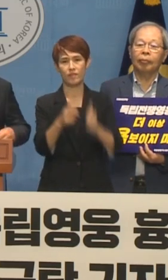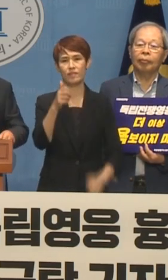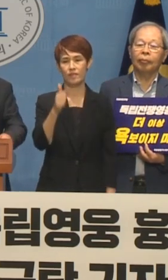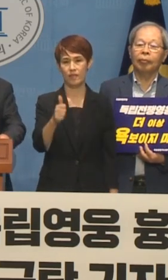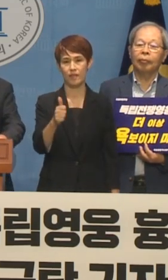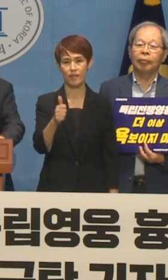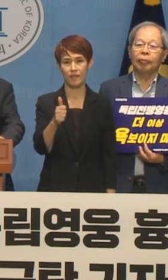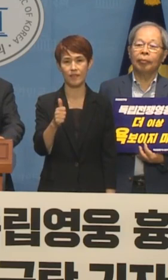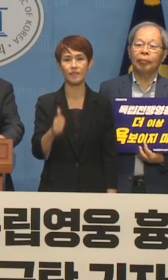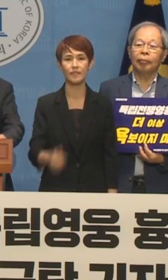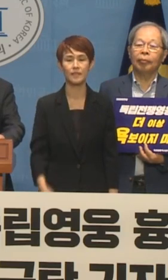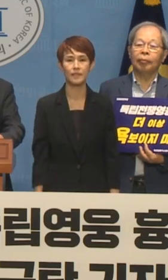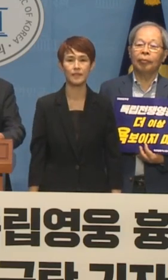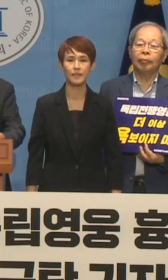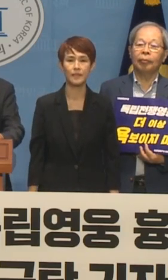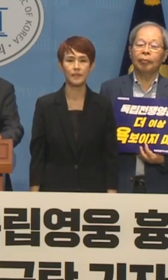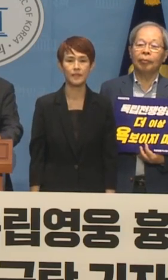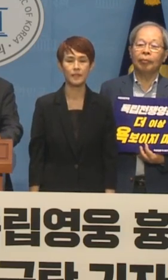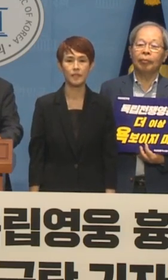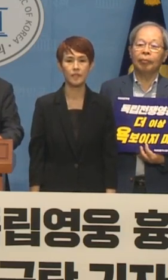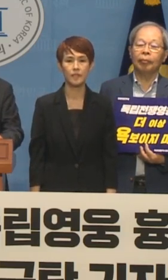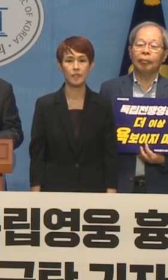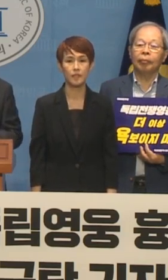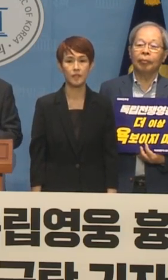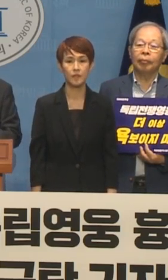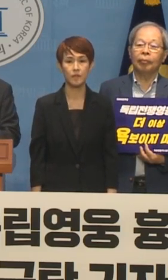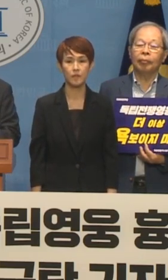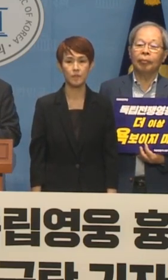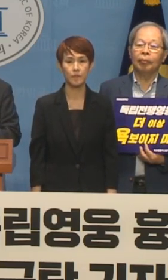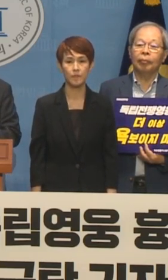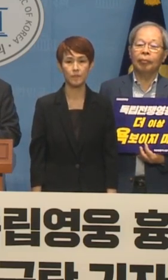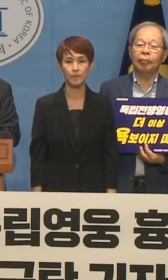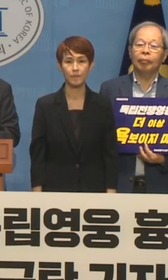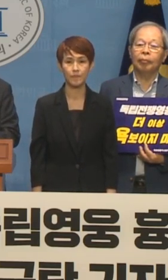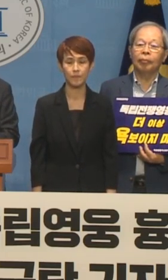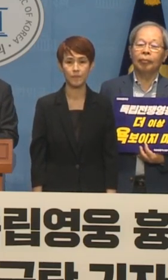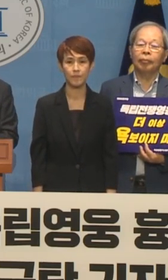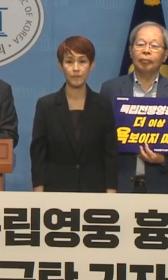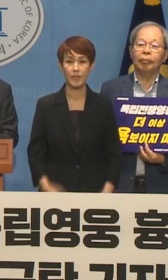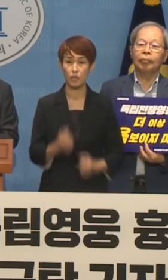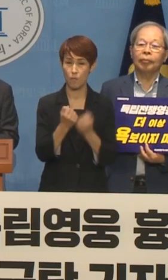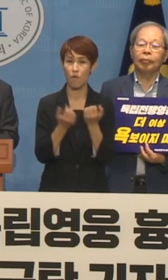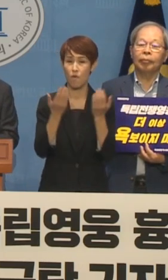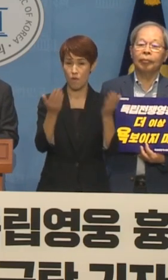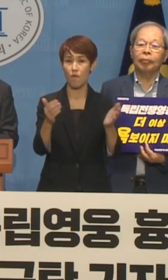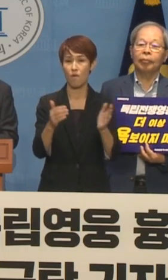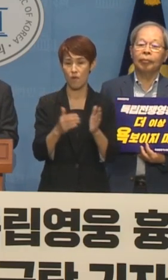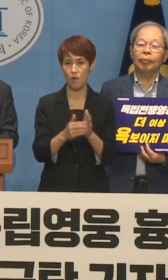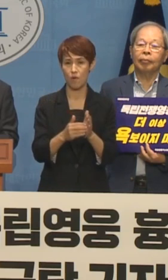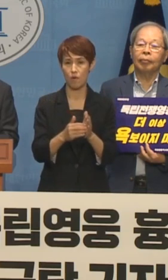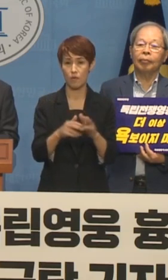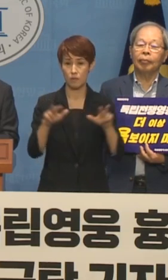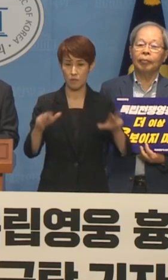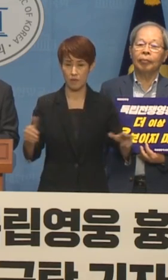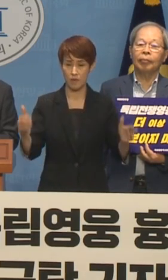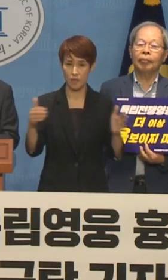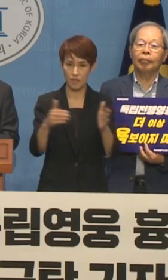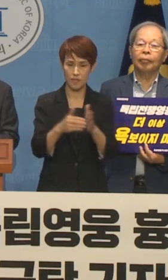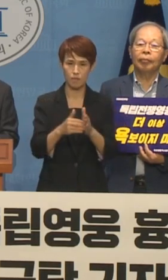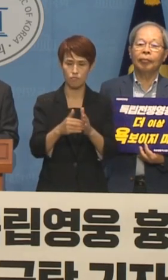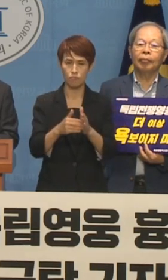기념사업회 이사장 맡고 있는 우원식입니다. 앞에서 설명드린 대로 그동안 저희가 완전